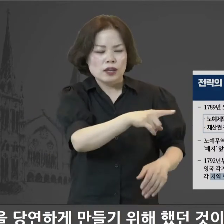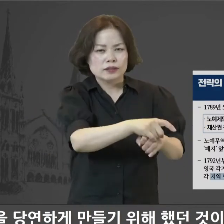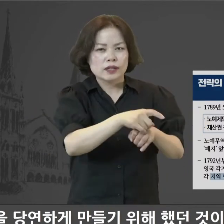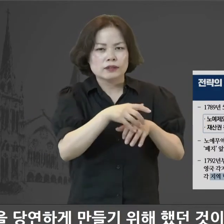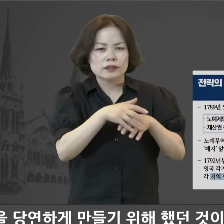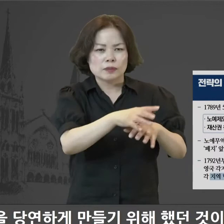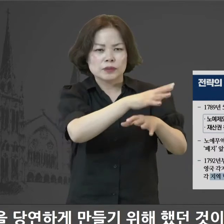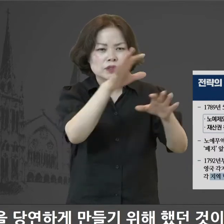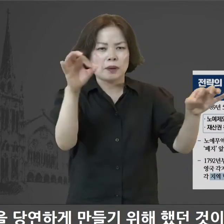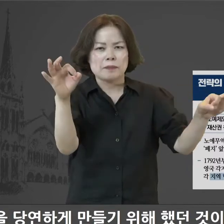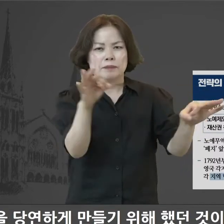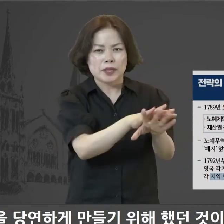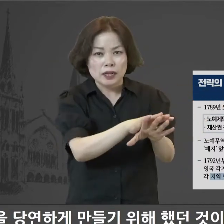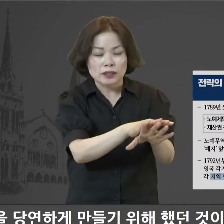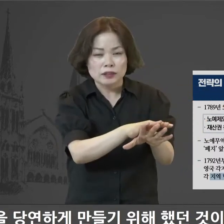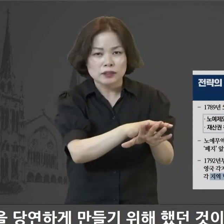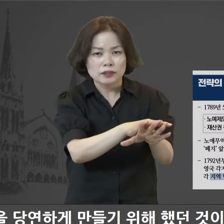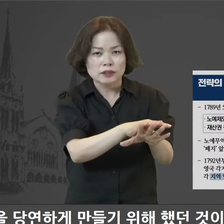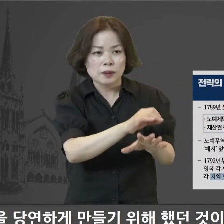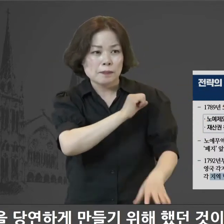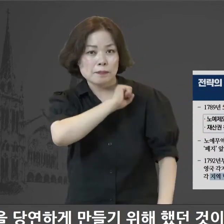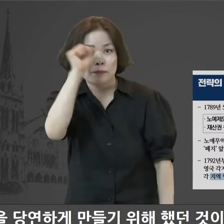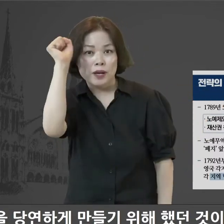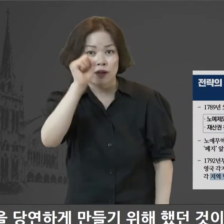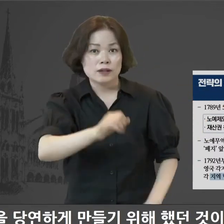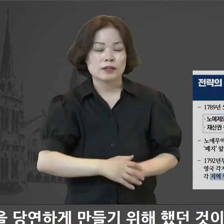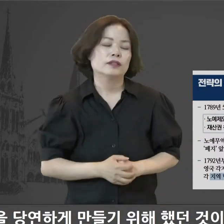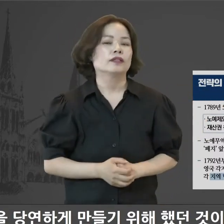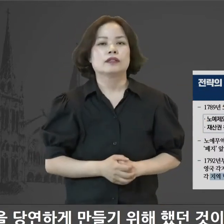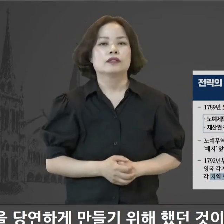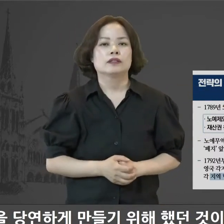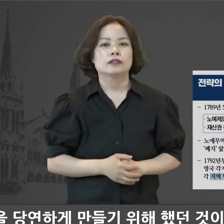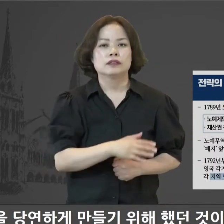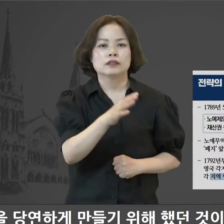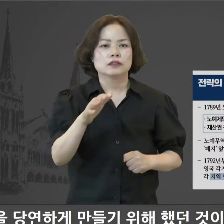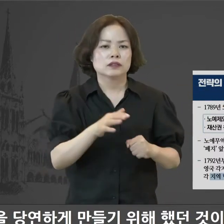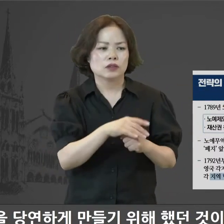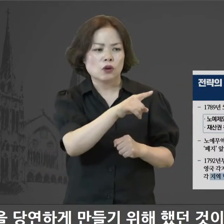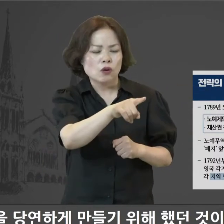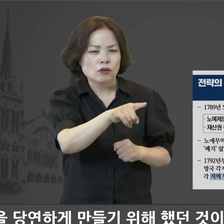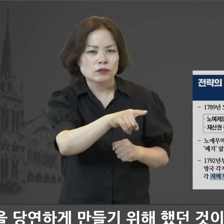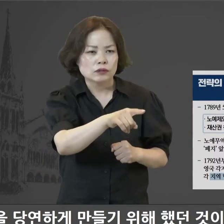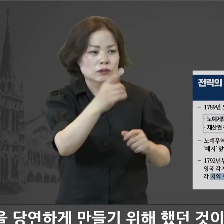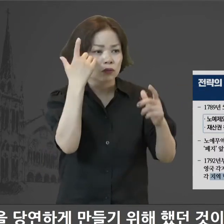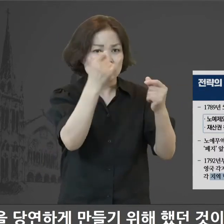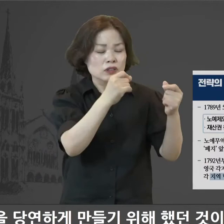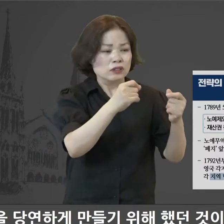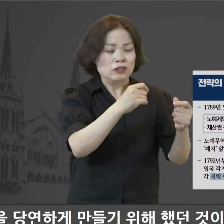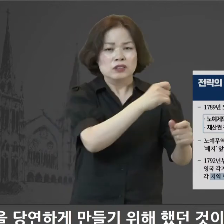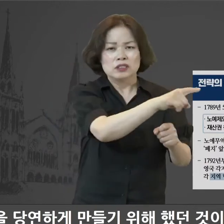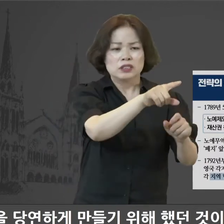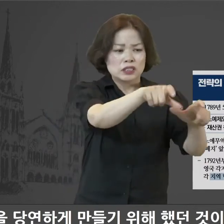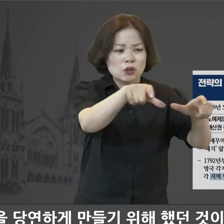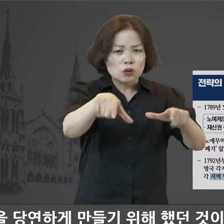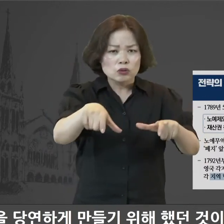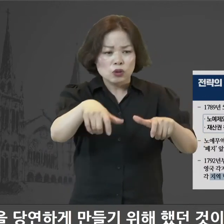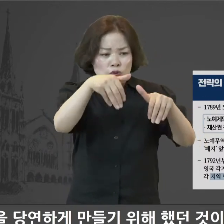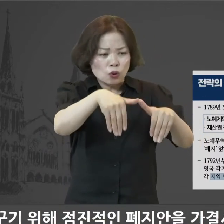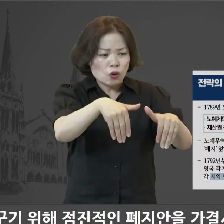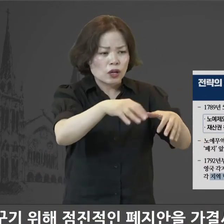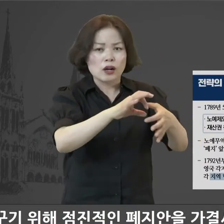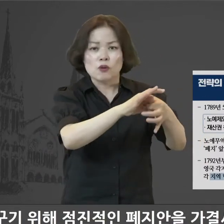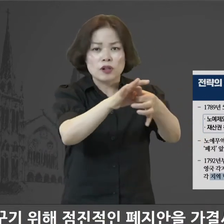점진적 폐지안을 일단 가결시켜요. 그러니까 동료 의원들이 절대로 들어주지 않는 거예요. 자기 지역구에 노예